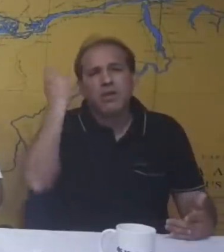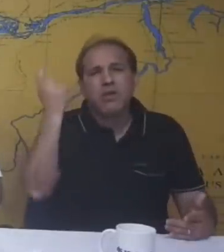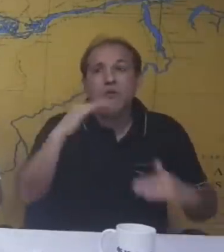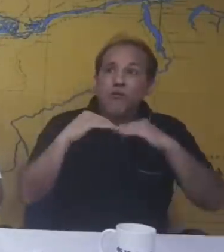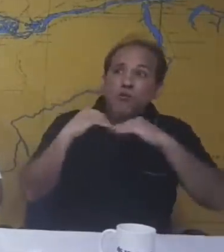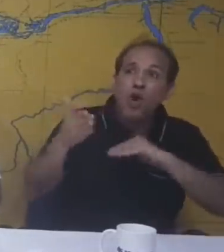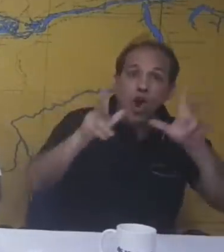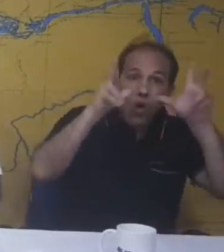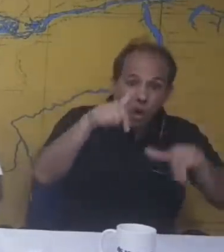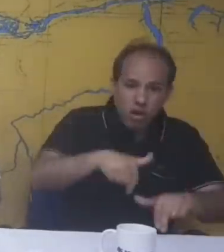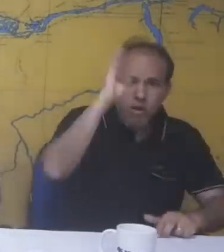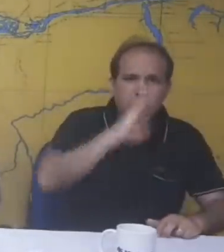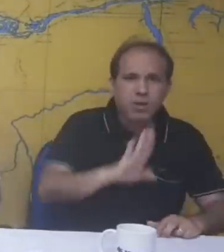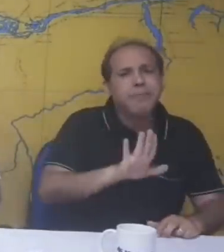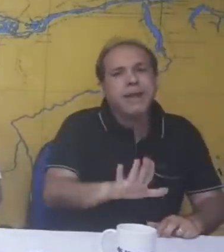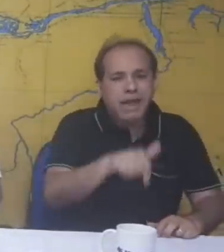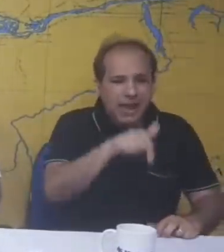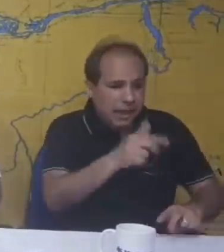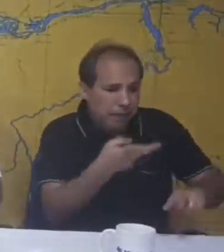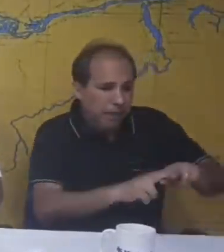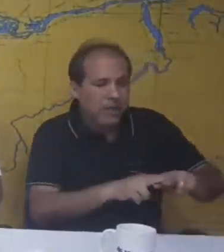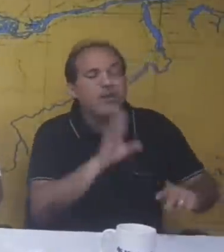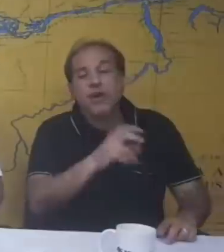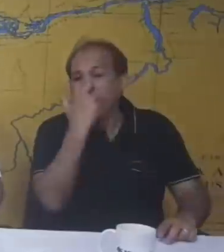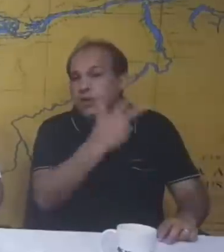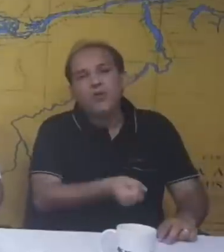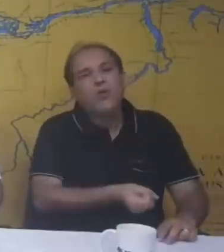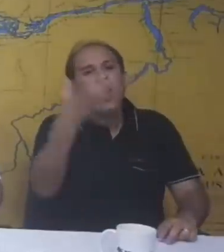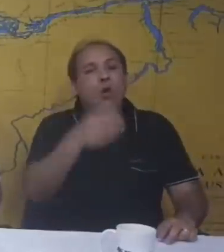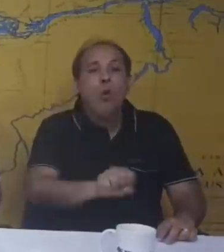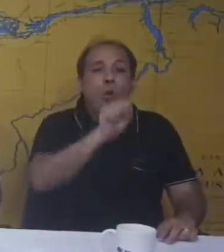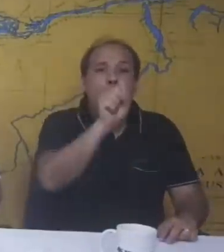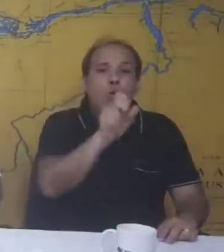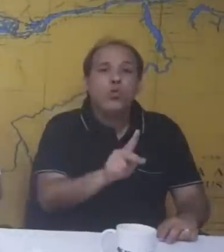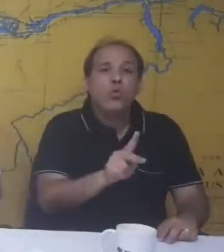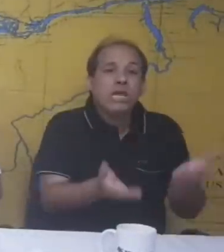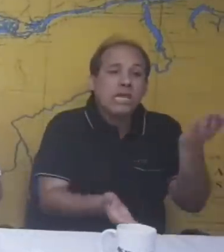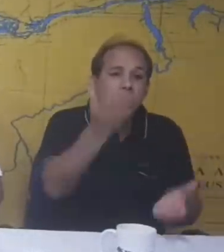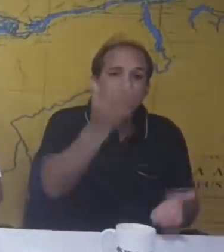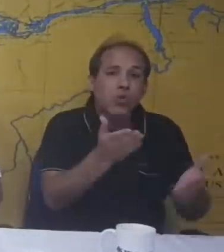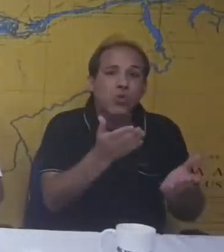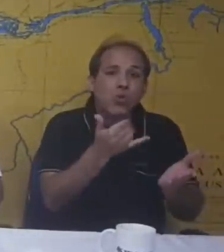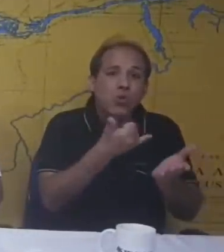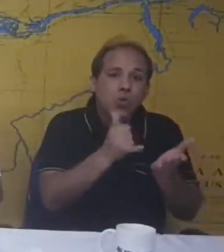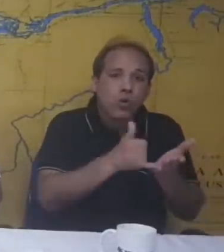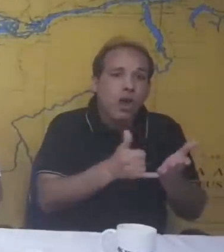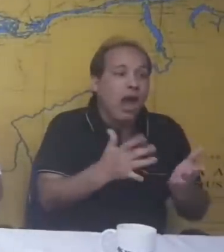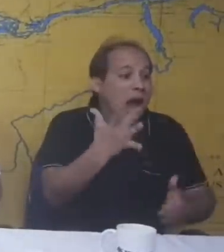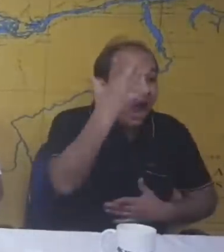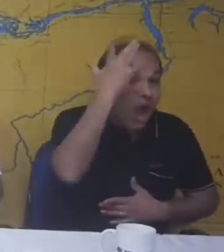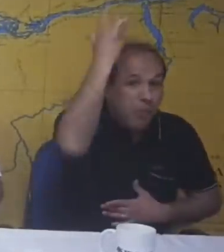lá fora é igual aqui dentro. O Brasil aqui, o cara é preso, como eu já vi, com 8 quilos de cocaína no aeroporto e em audiência de custódia ele vai para a